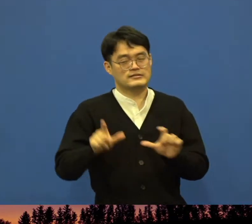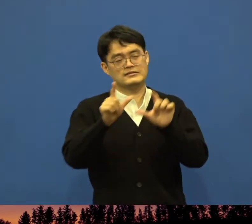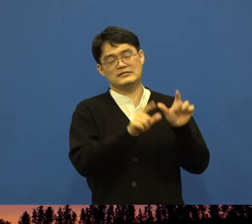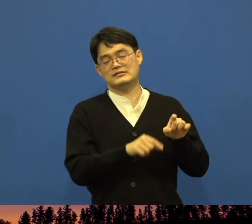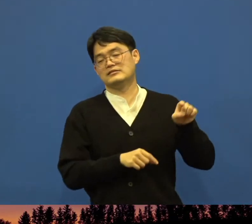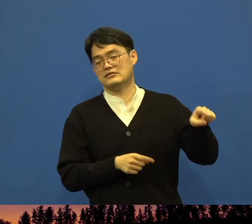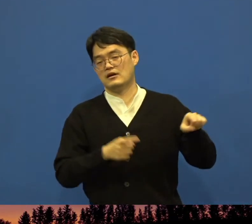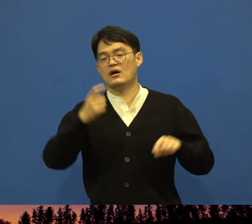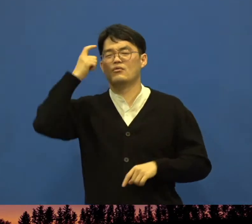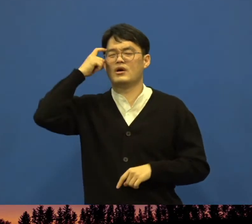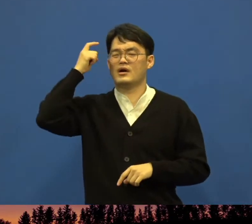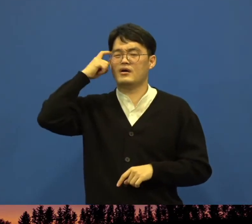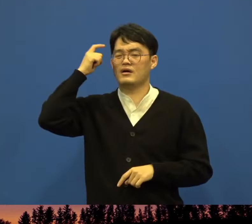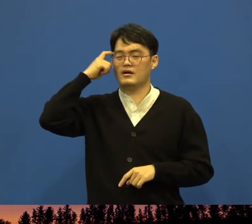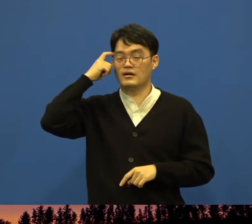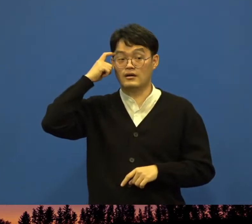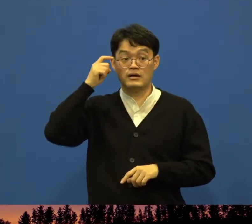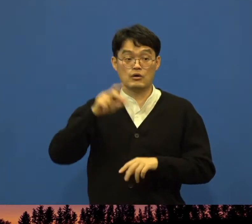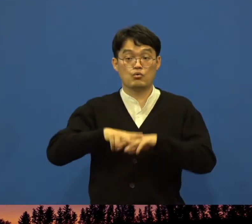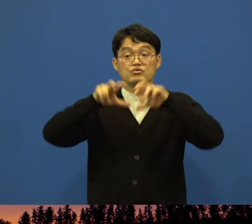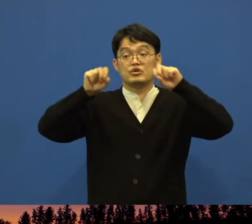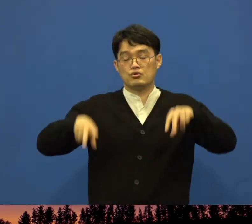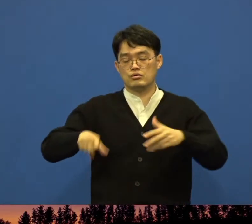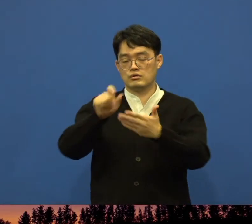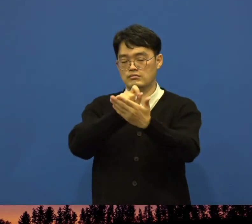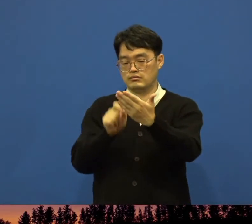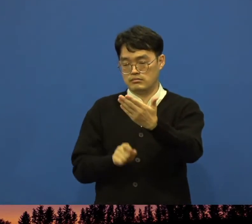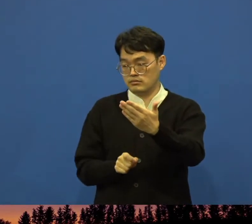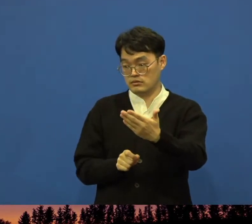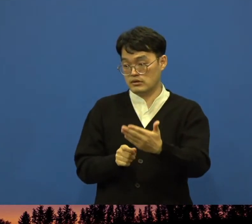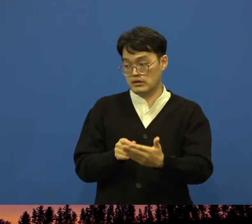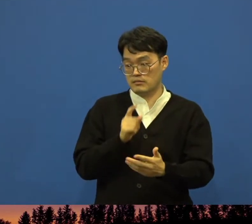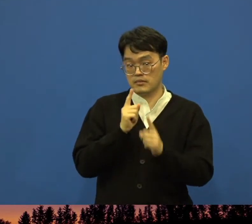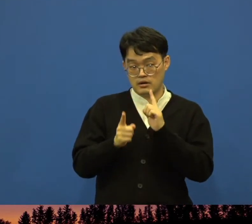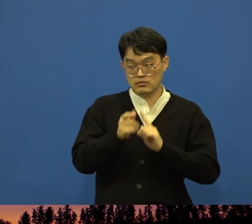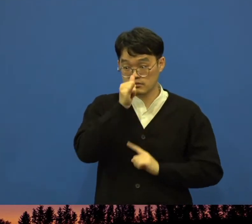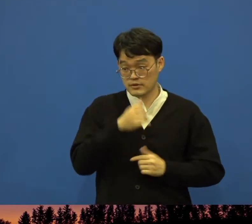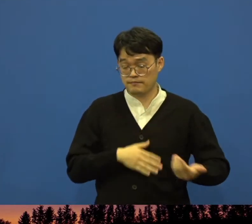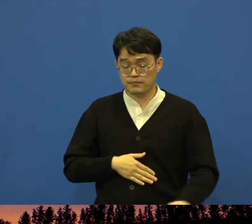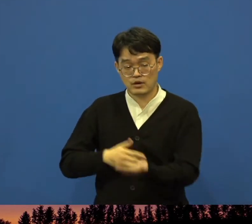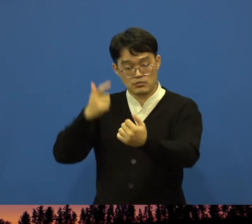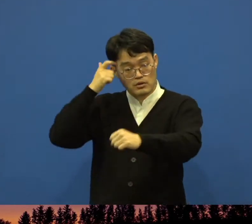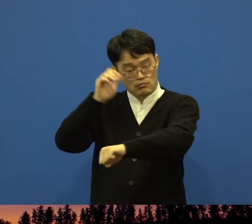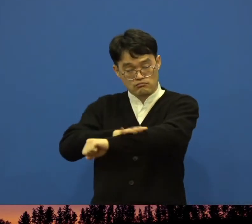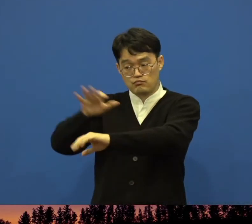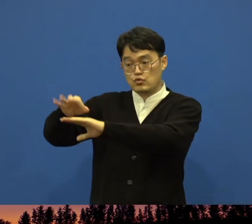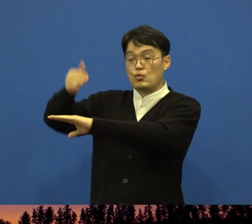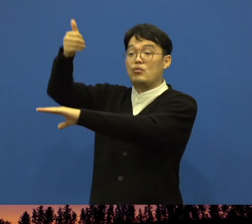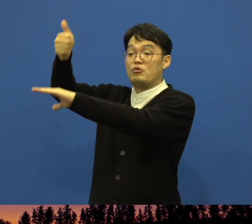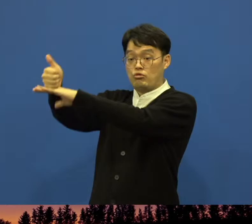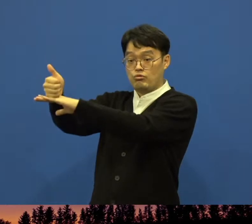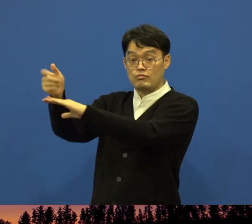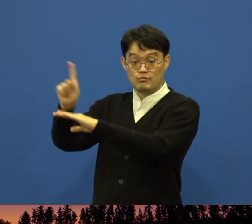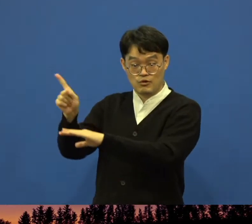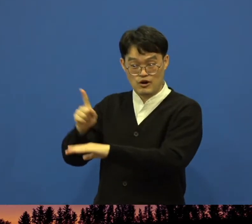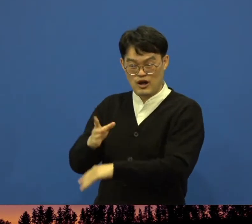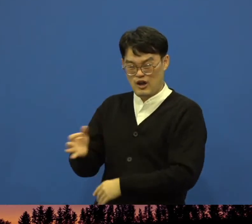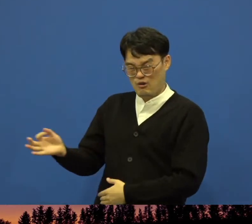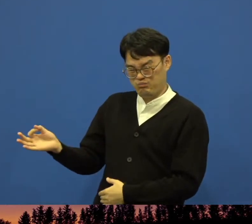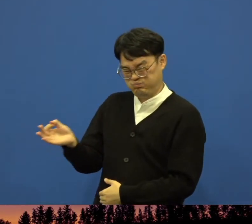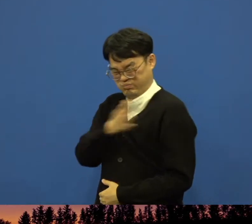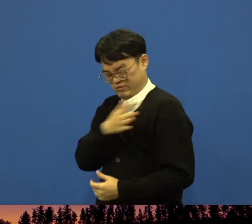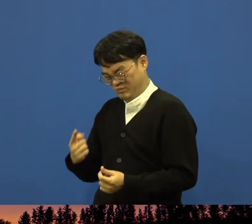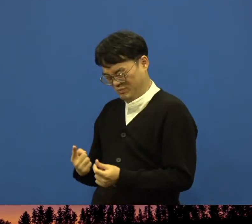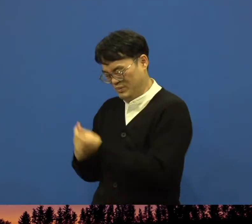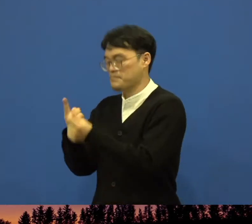이 전도서의 저자인 이 솔로몬은 부의 끝에도 가봤고 권력의